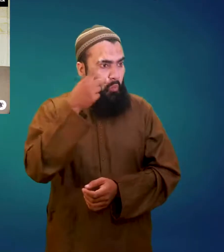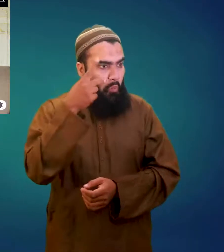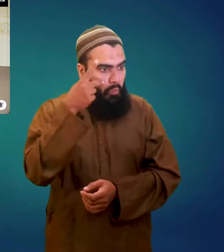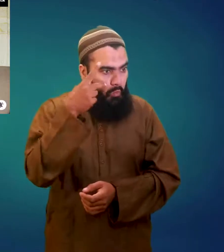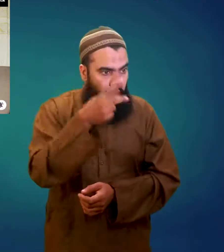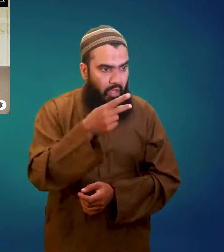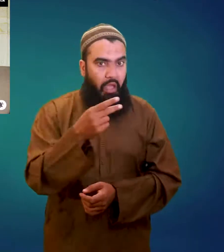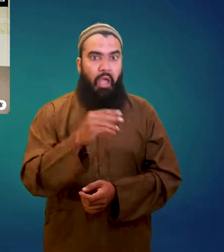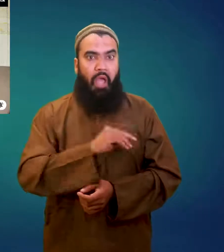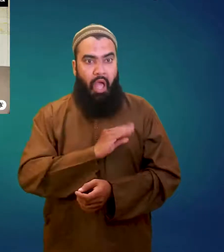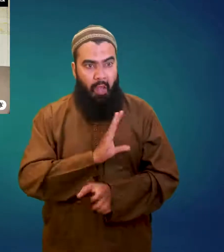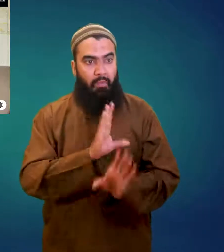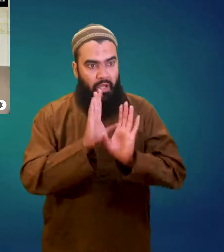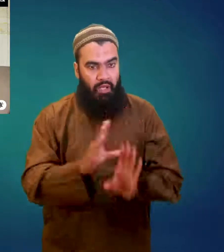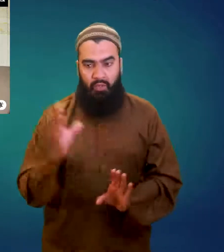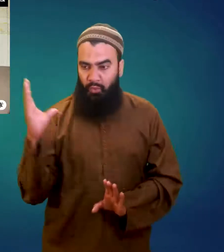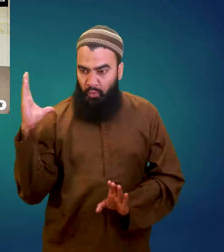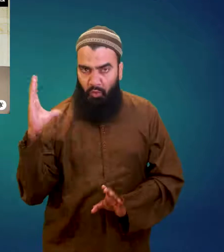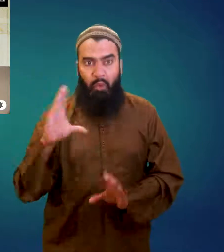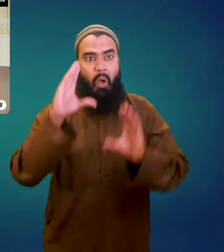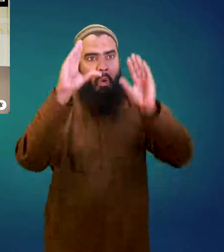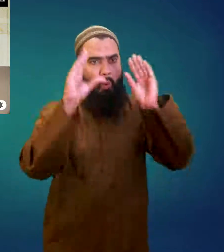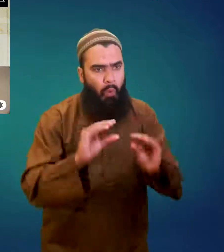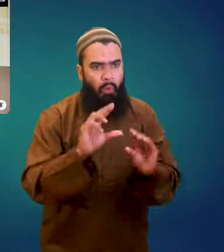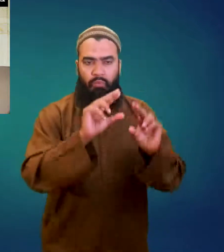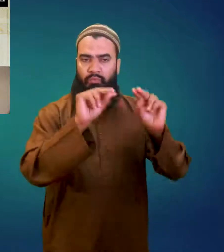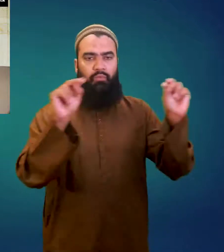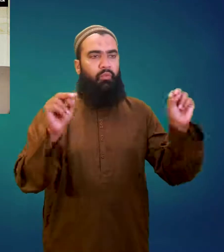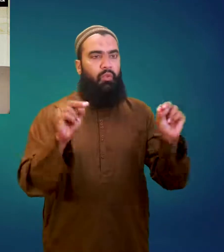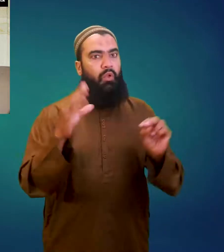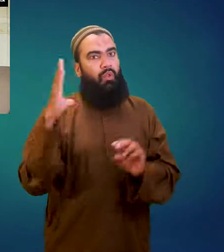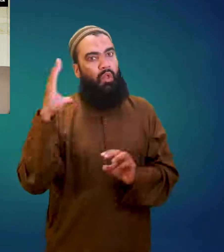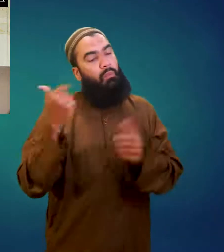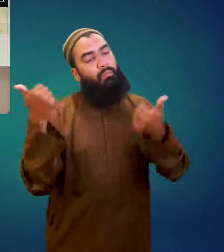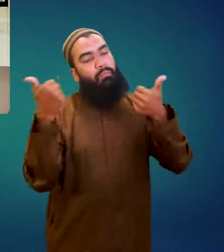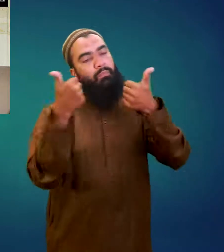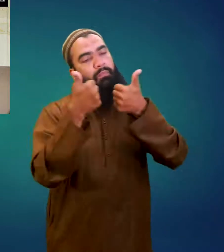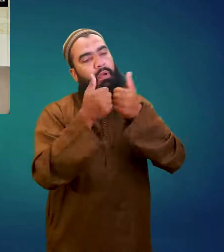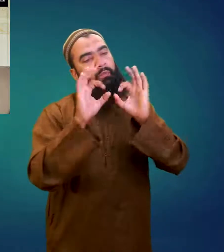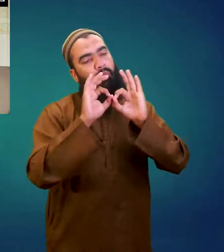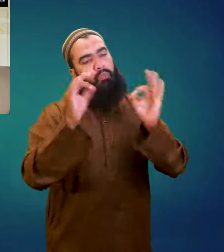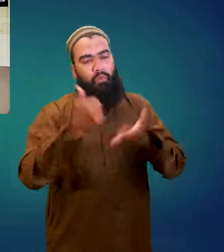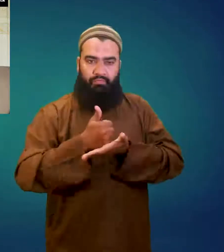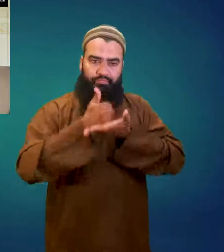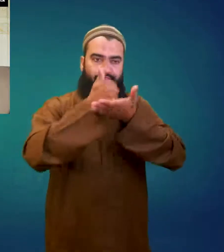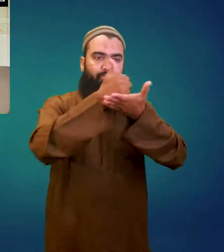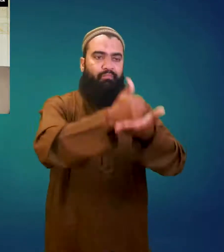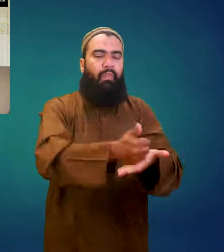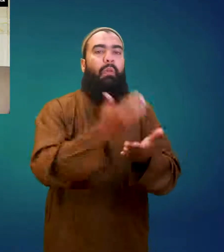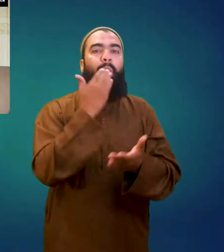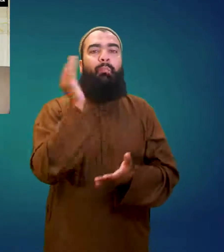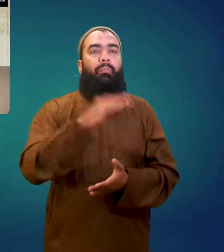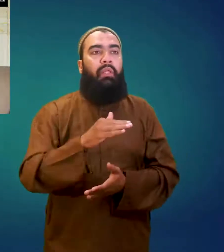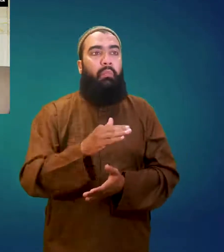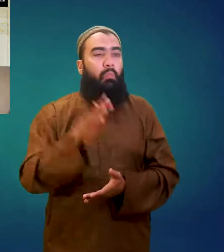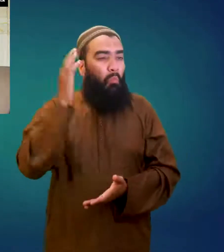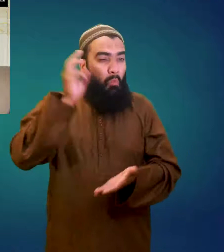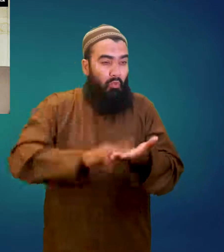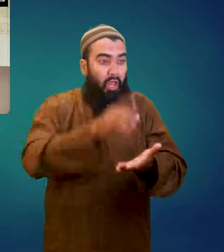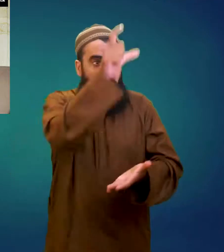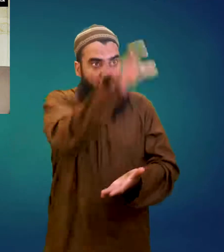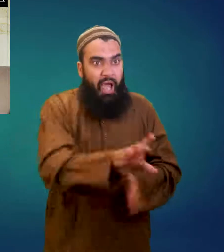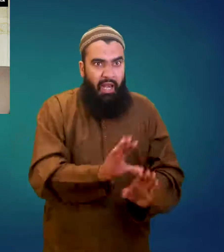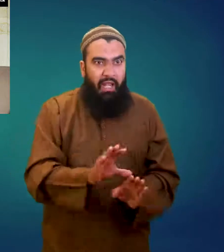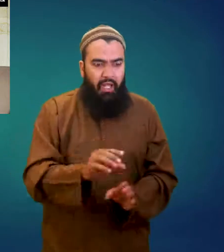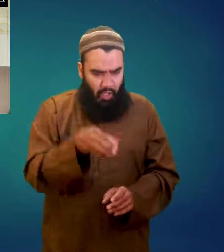میں کمی نہیں فرمائے گا۔ دنیا میں مومن کو کوئی تکلیف پہنچتی ہے تو اس